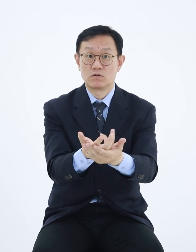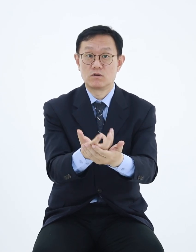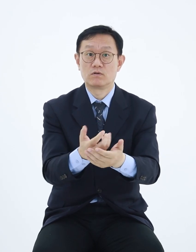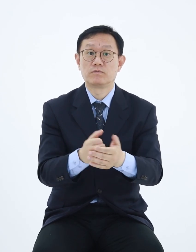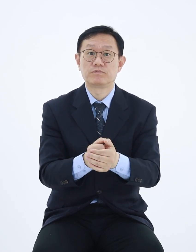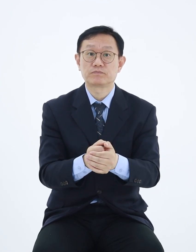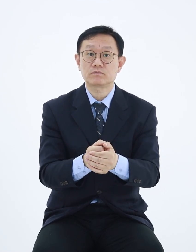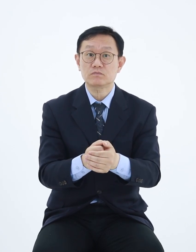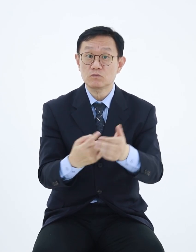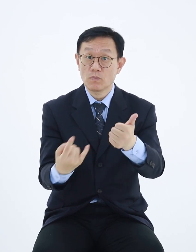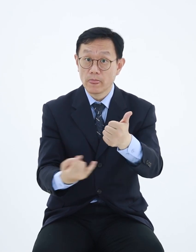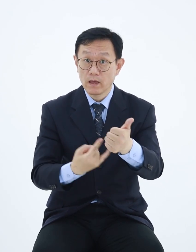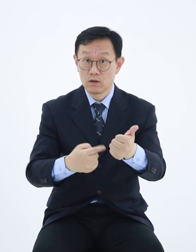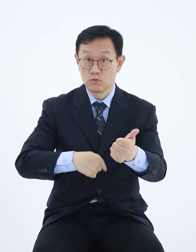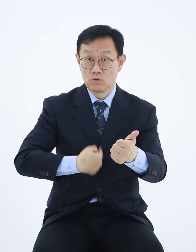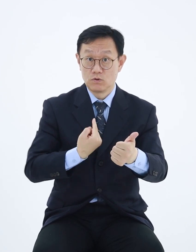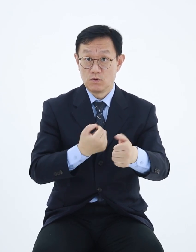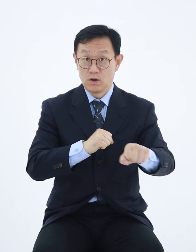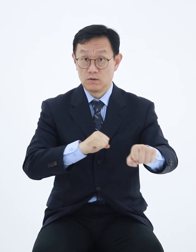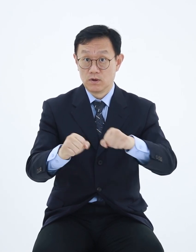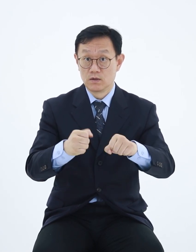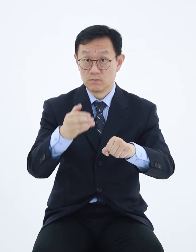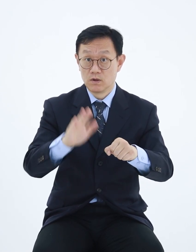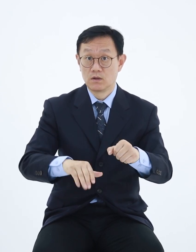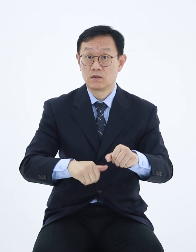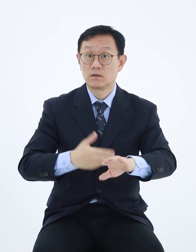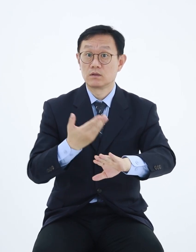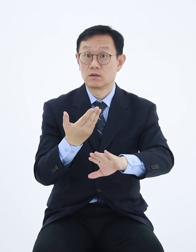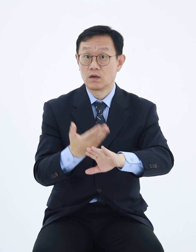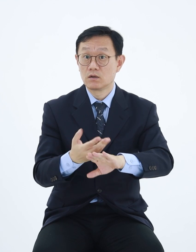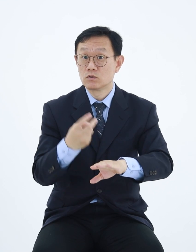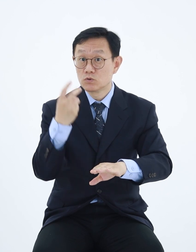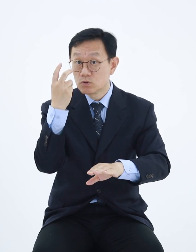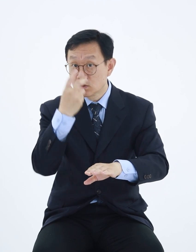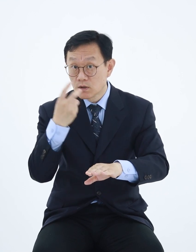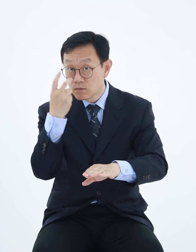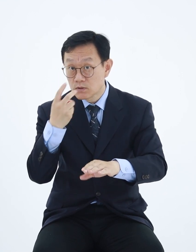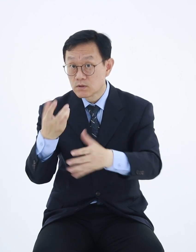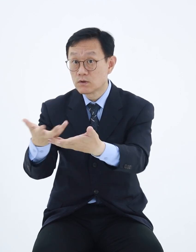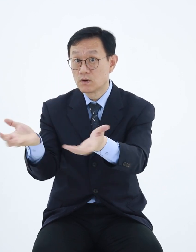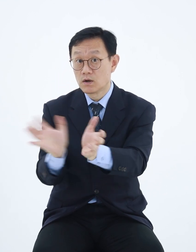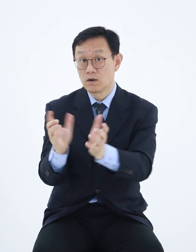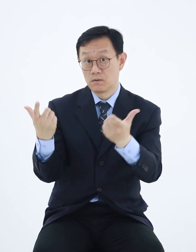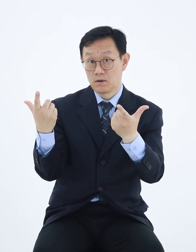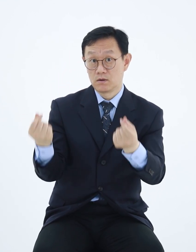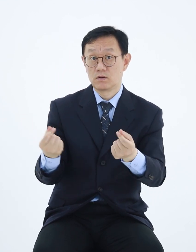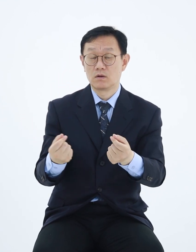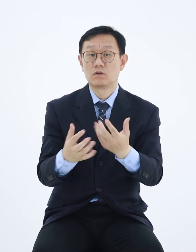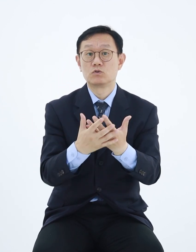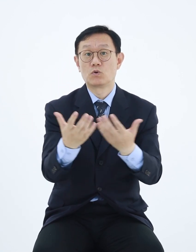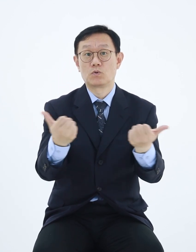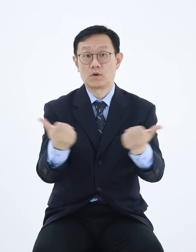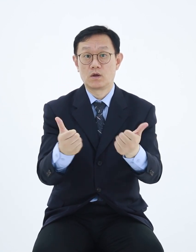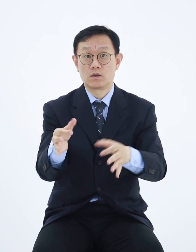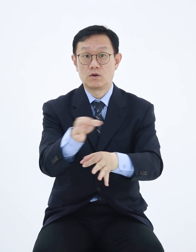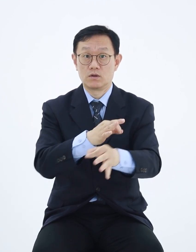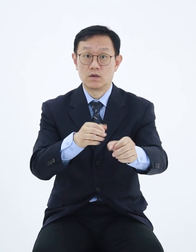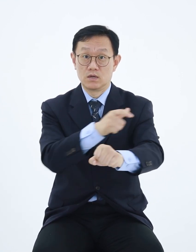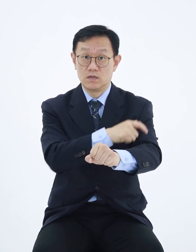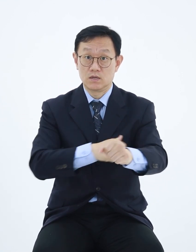위원회는 독립적으로 활동하지만 다른 조약 감시기구와 마찬가지로 총회 및 경제사회 이사회에 위원회의